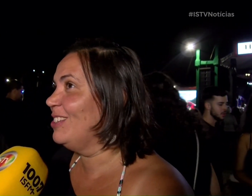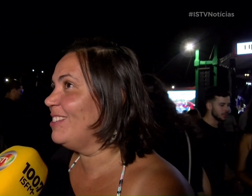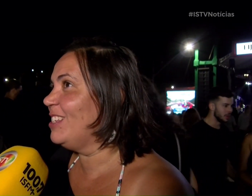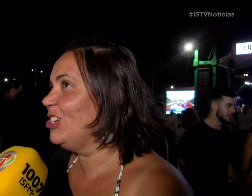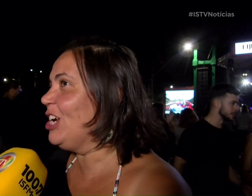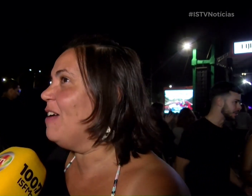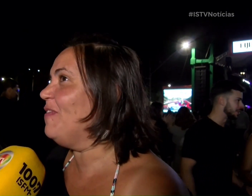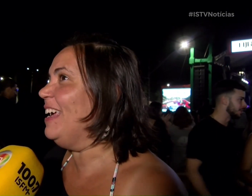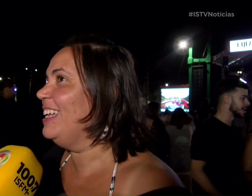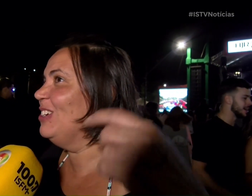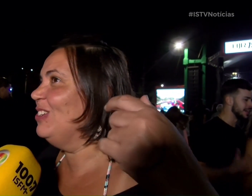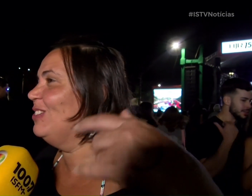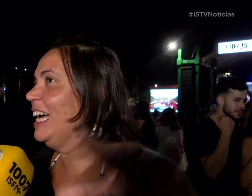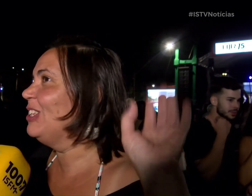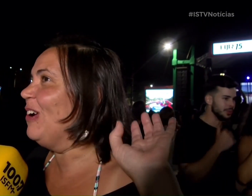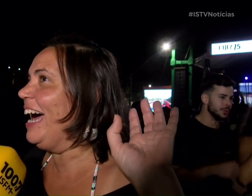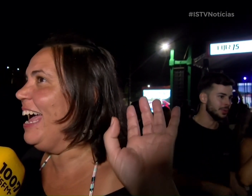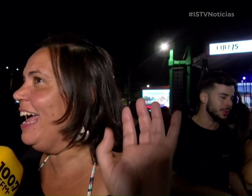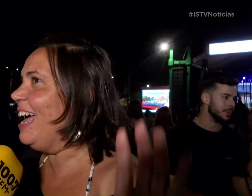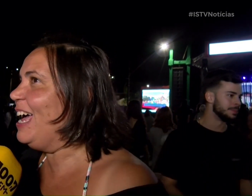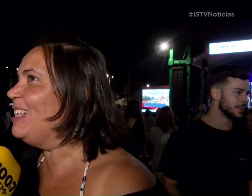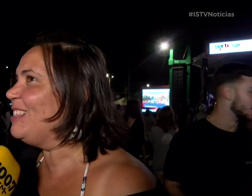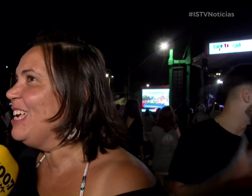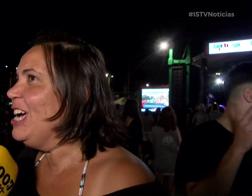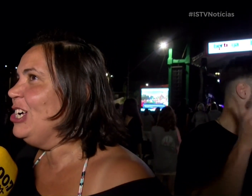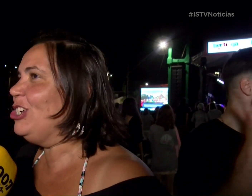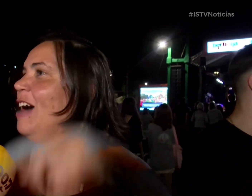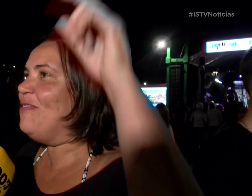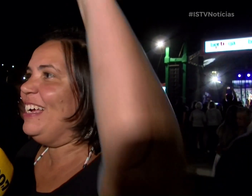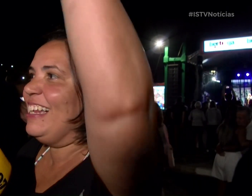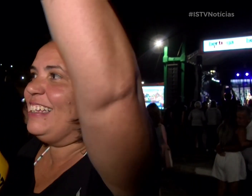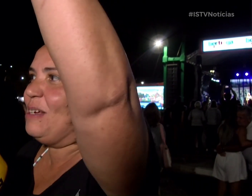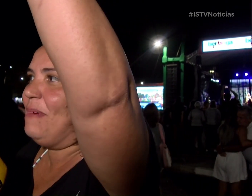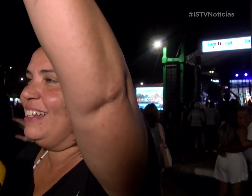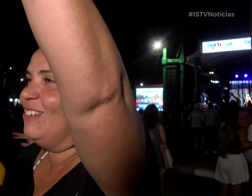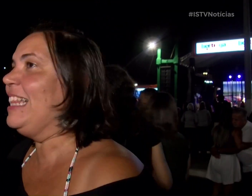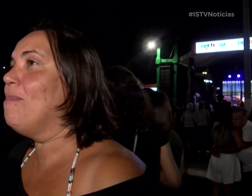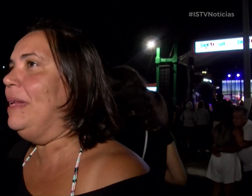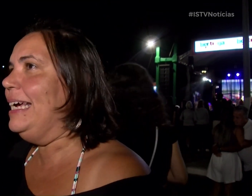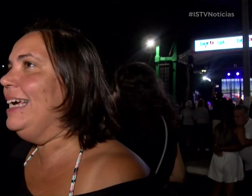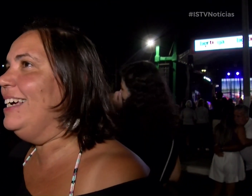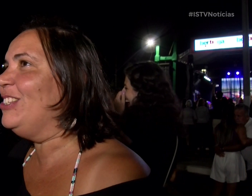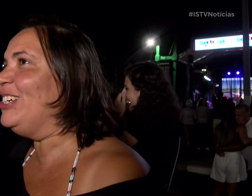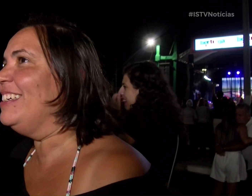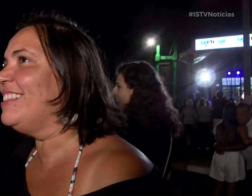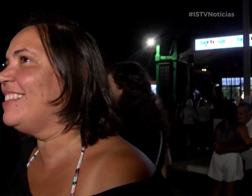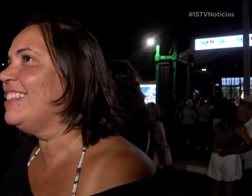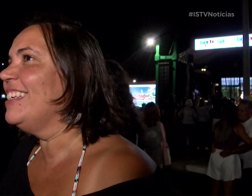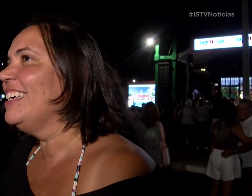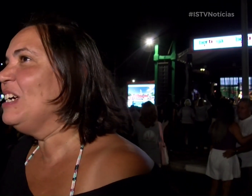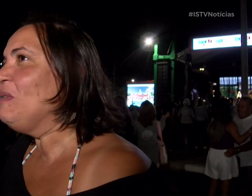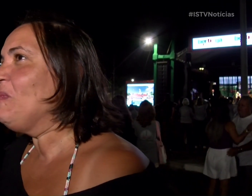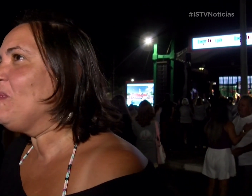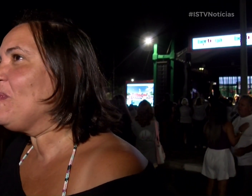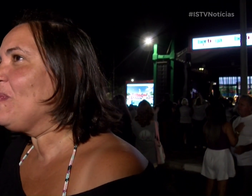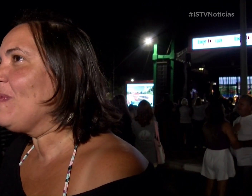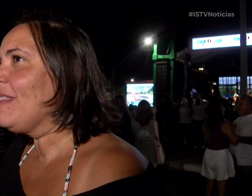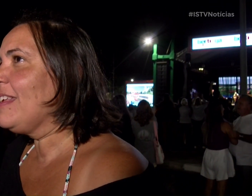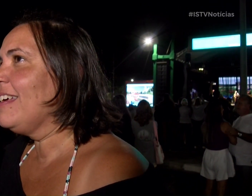todos. Já vim no Nando Reis, já vim lá também no da Blitz. O que você tá achando de hoje aqui? Um evento